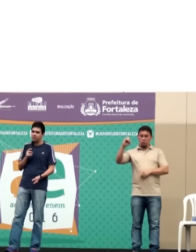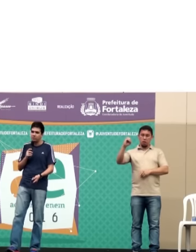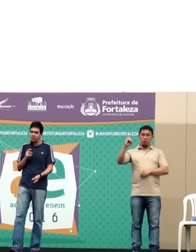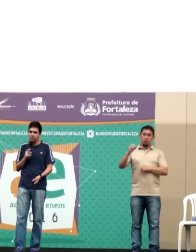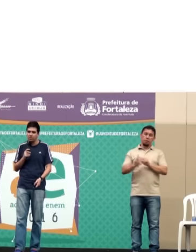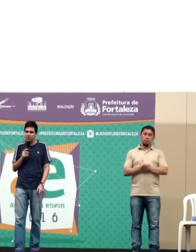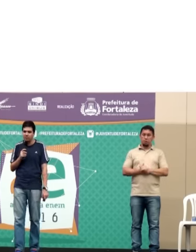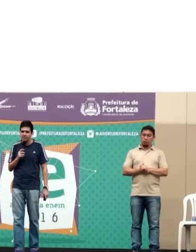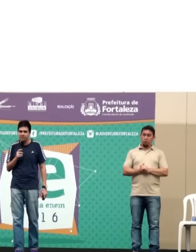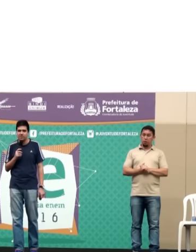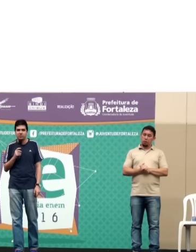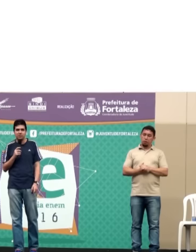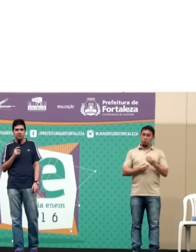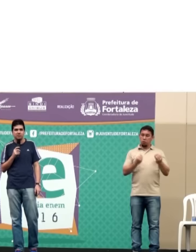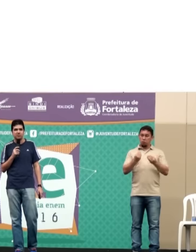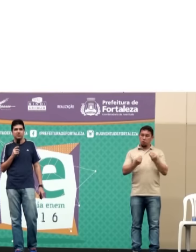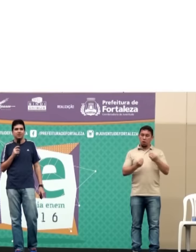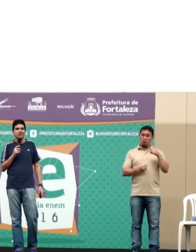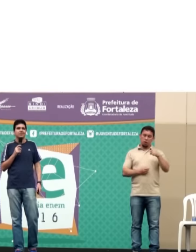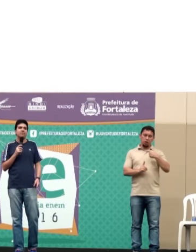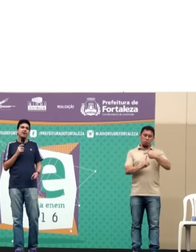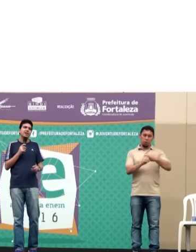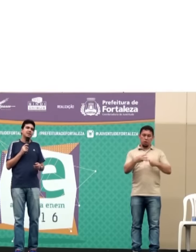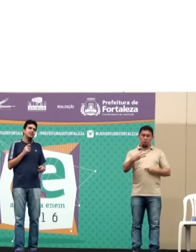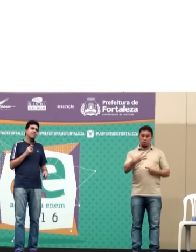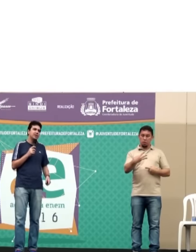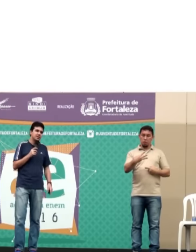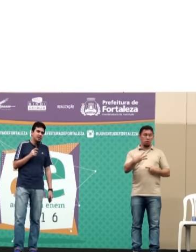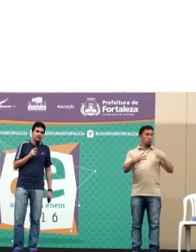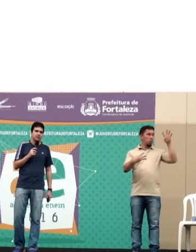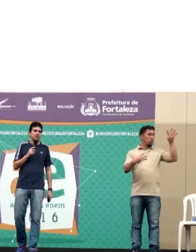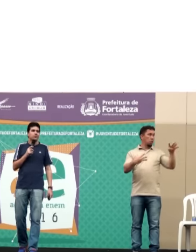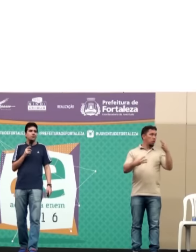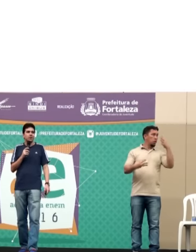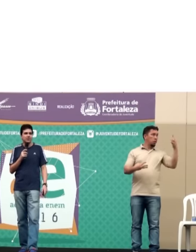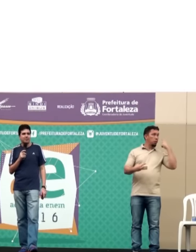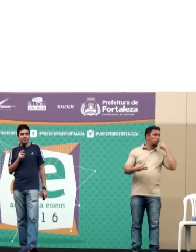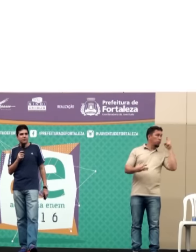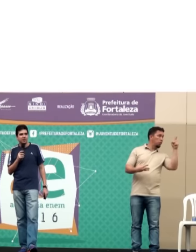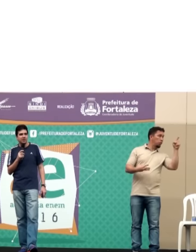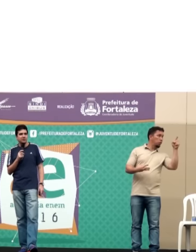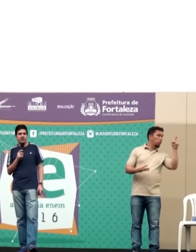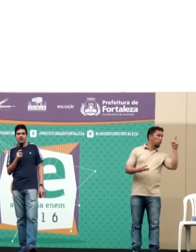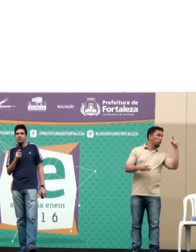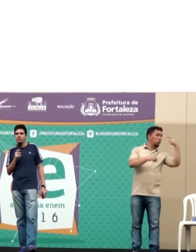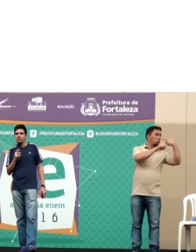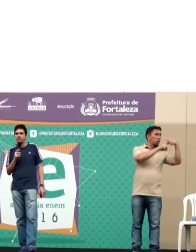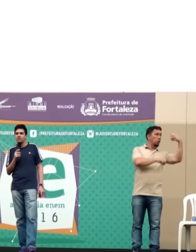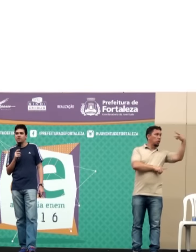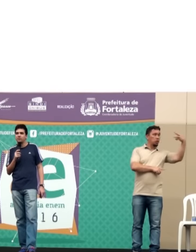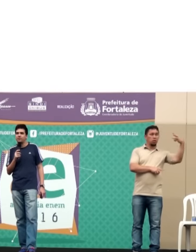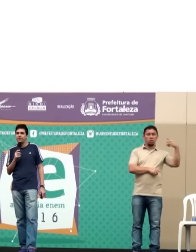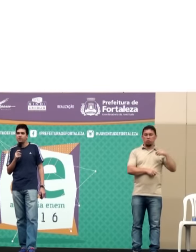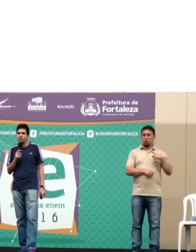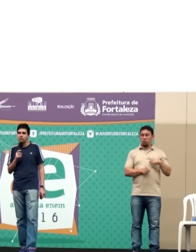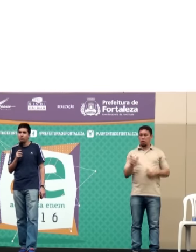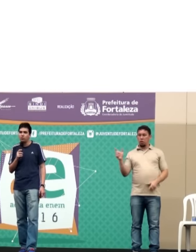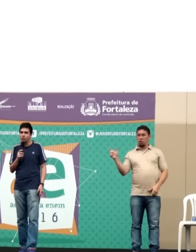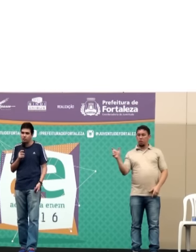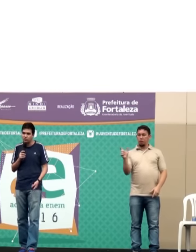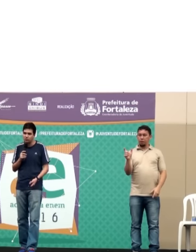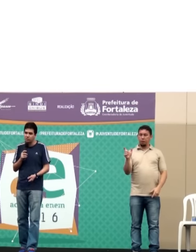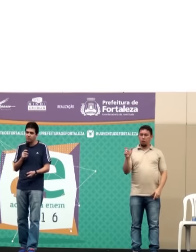0. Então, o cloro aqui vai ser mais 3. Vai lá na tabelinha. Quando é mais 3, o que é que a gente usa?